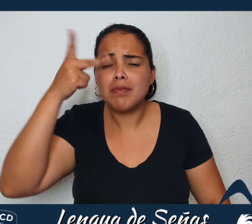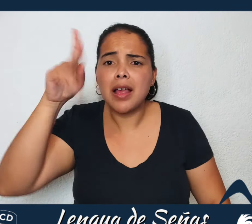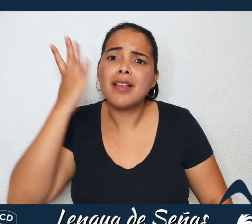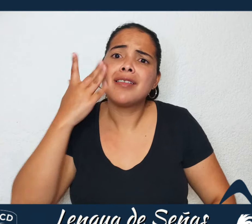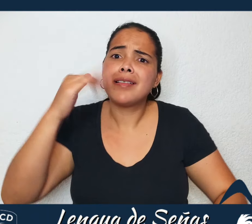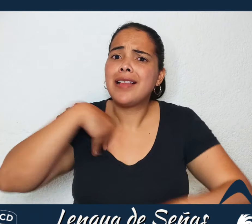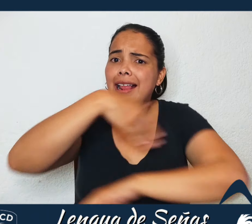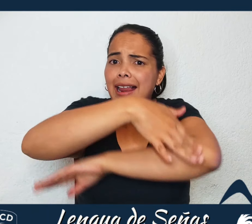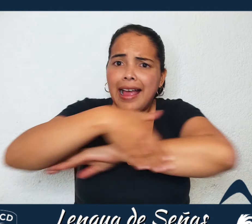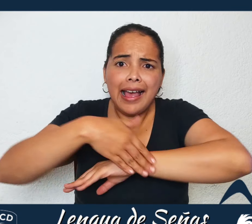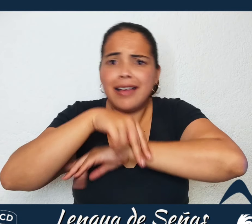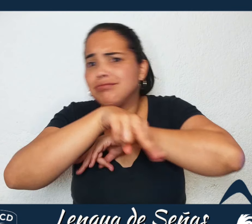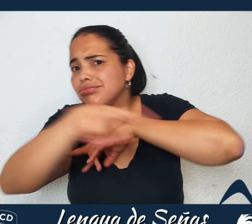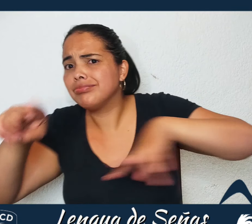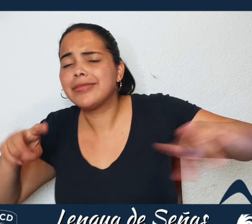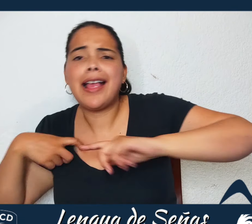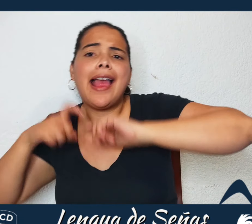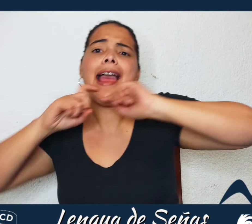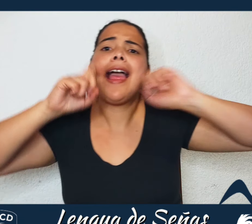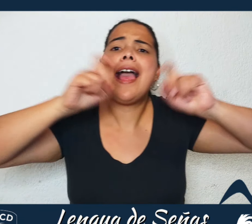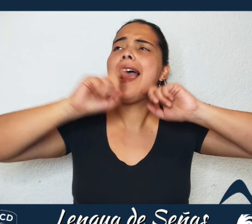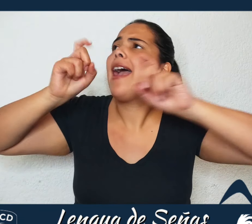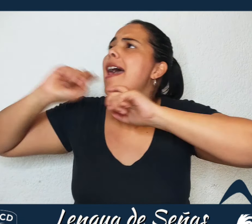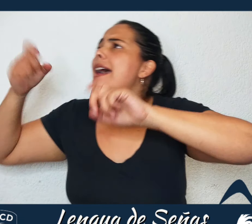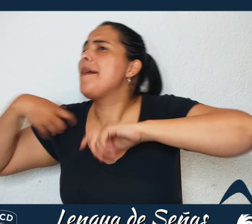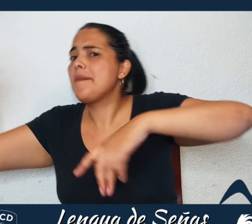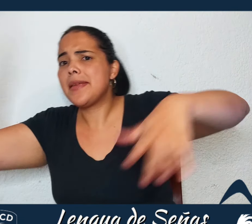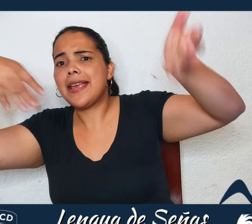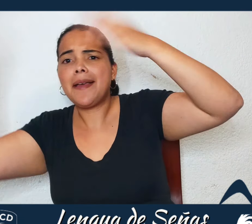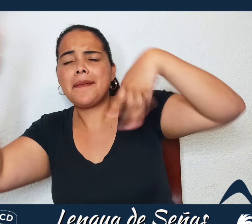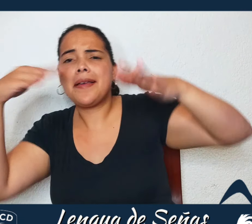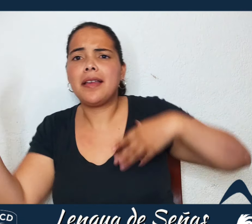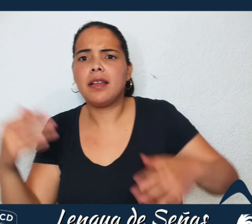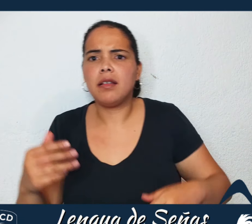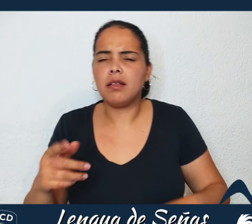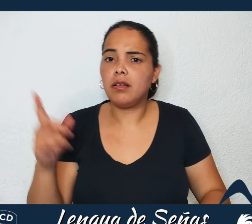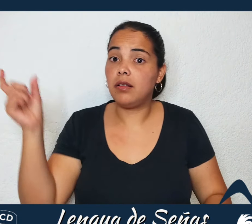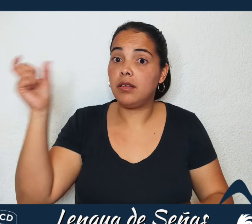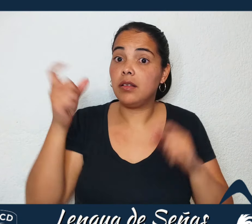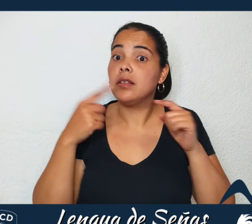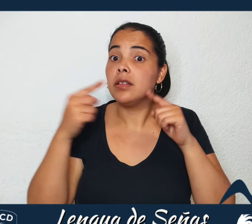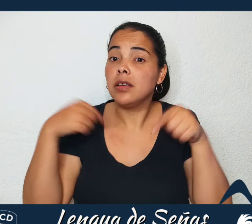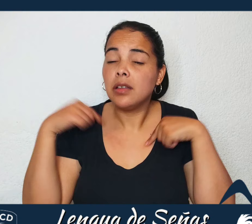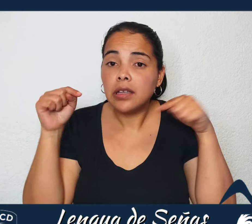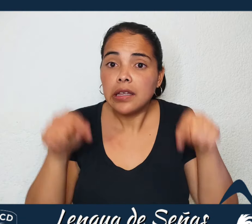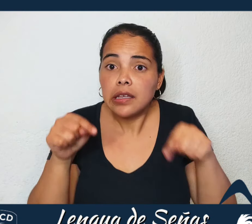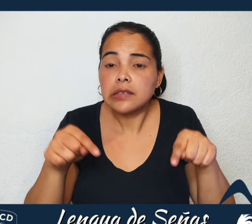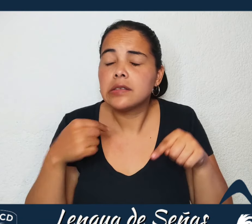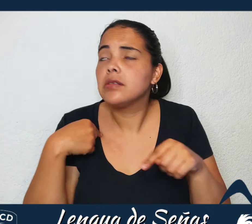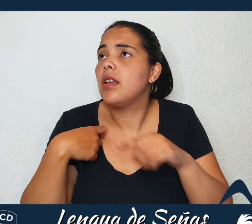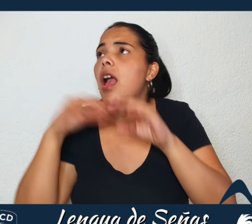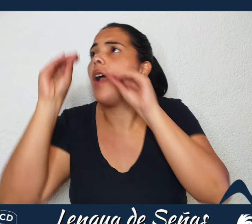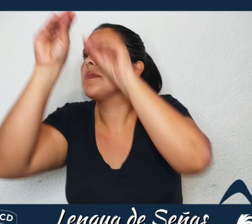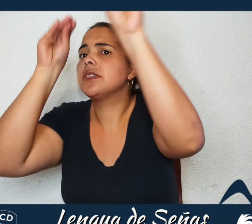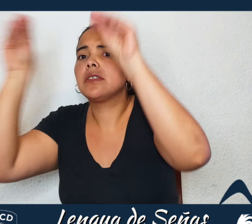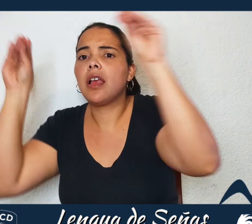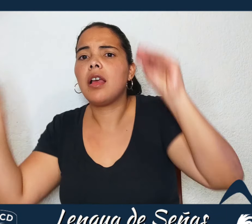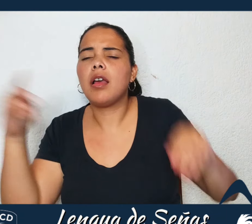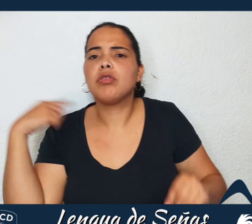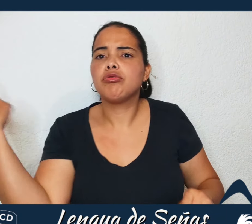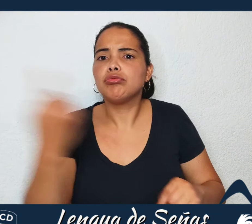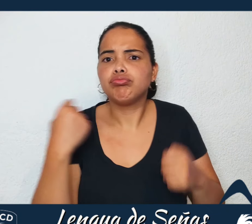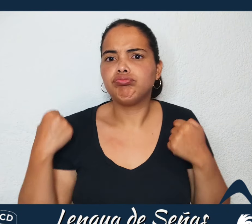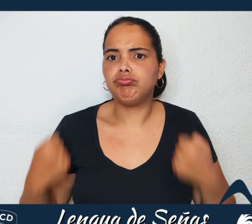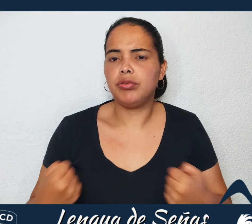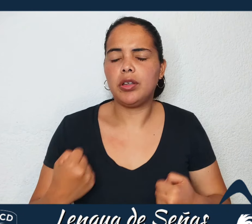por Pablo por todo lado por donde él iba. Y les dice a los hermanos que estaban en Corinto, este mismo mensaje es